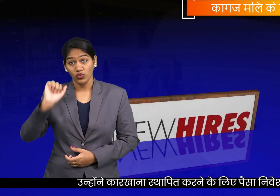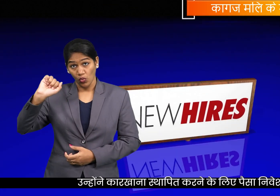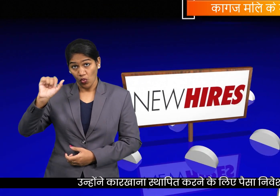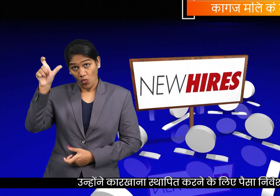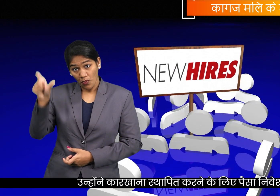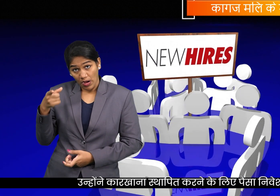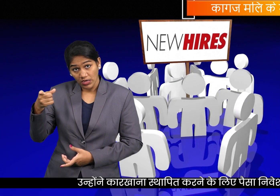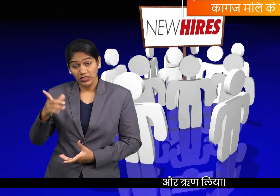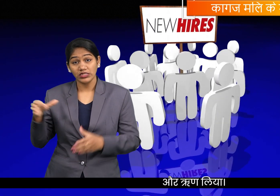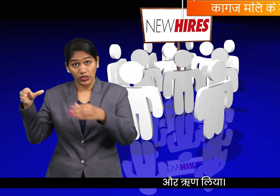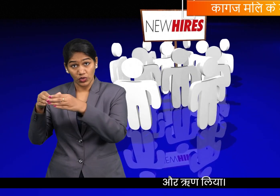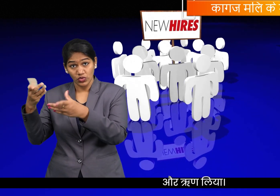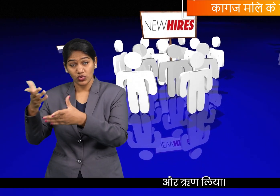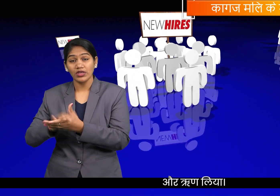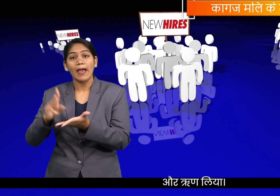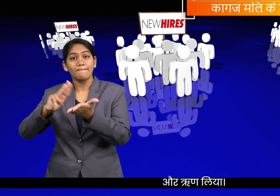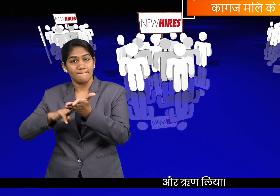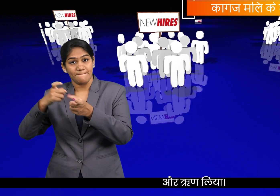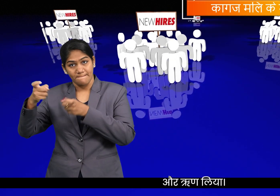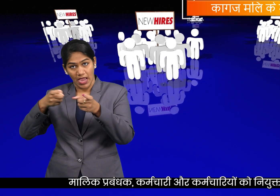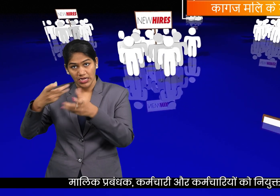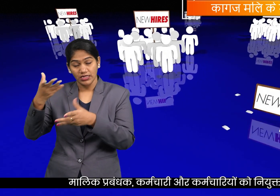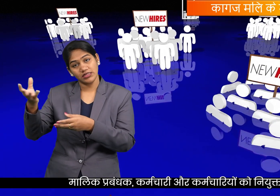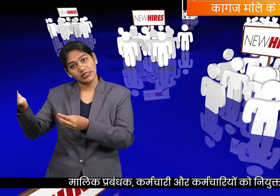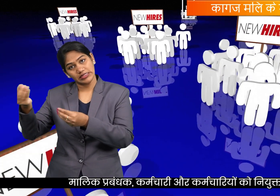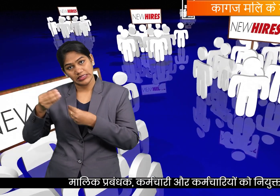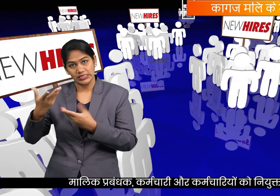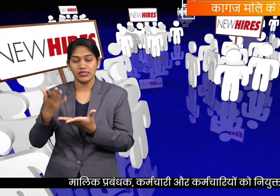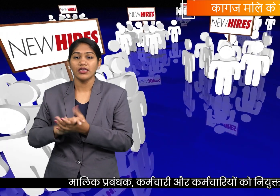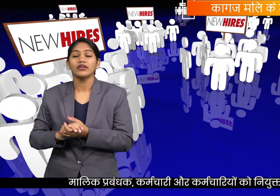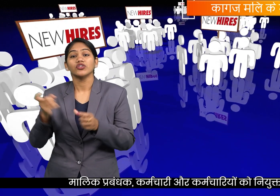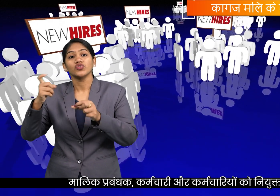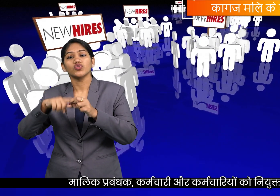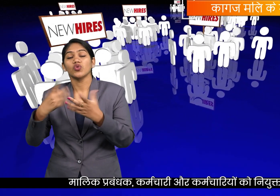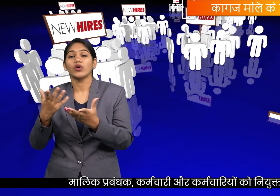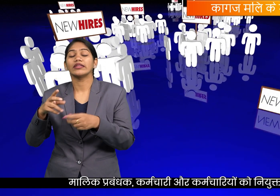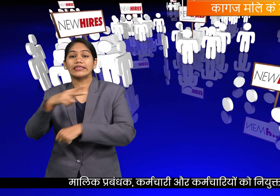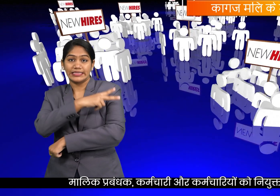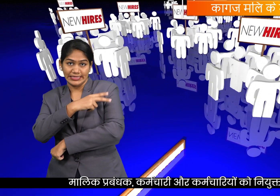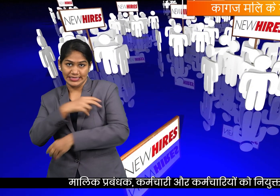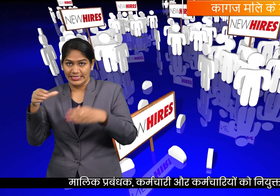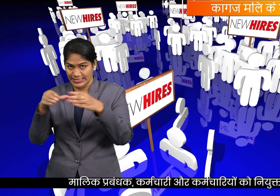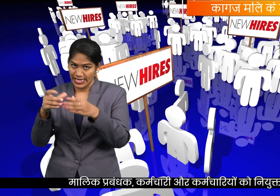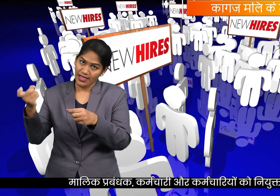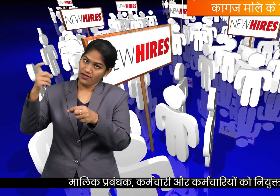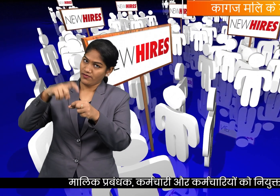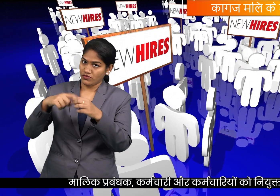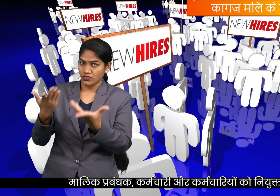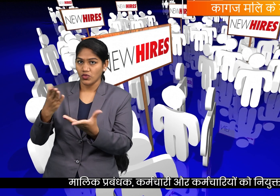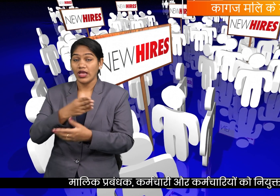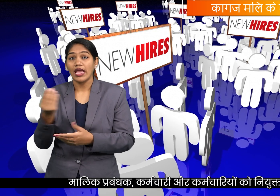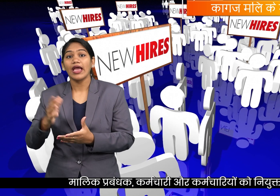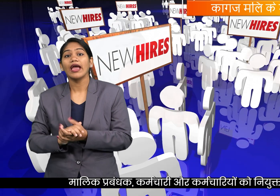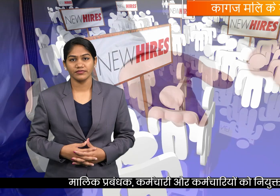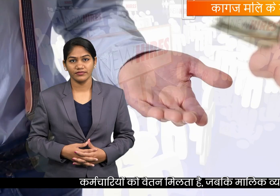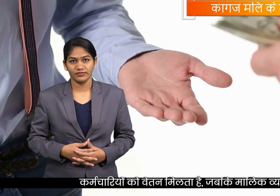पैसा निवेश किया और ऋण लिया। मालिक प्रबंधक कर्मचारी और कर्मचारियों को नियुक्त